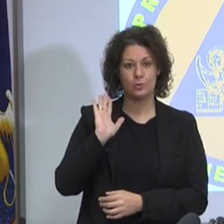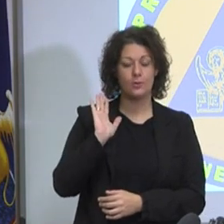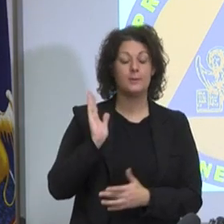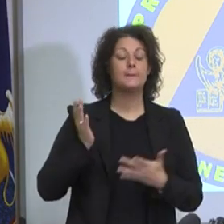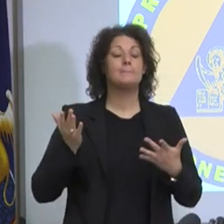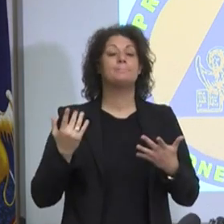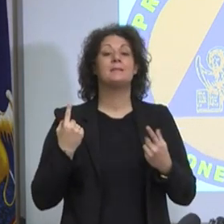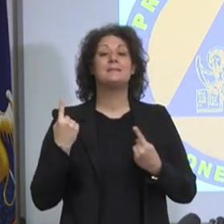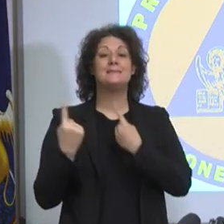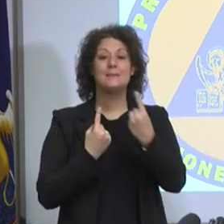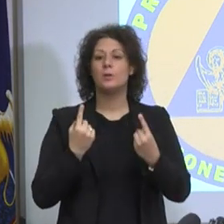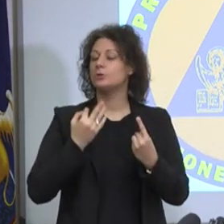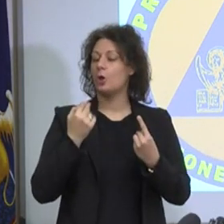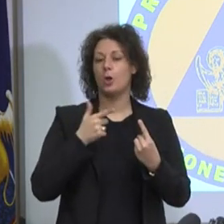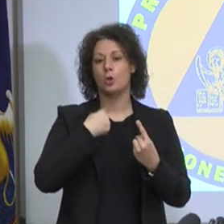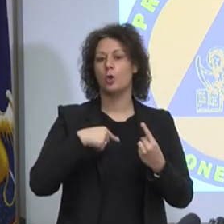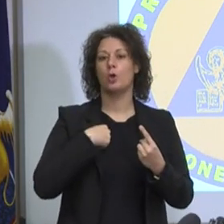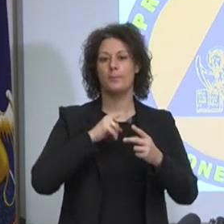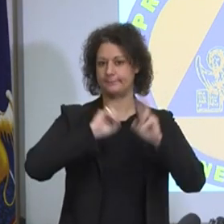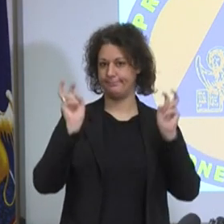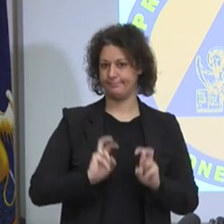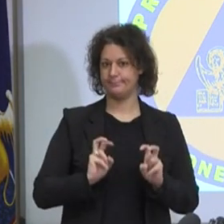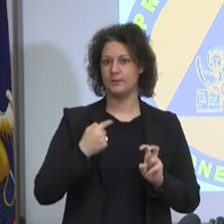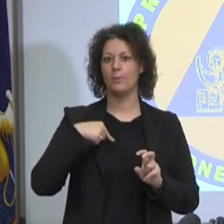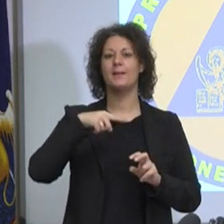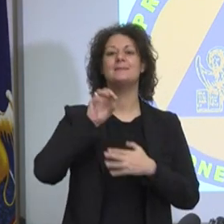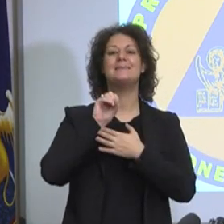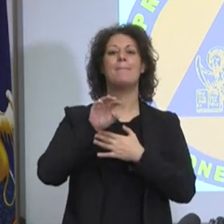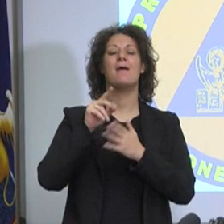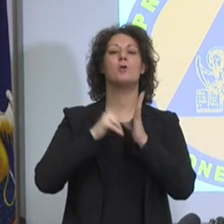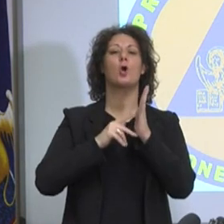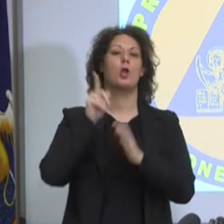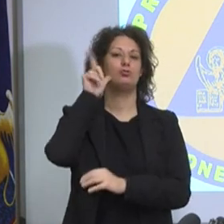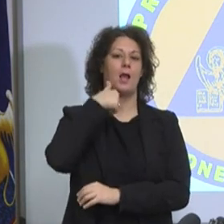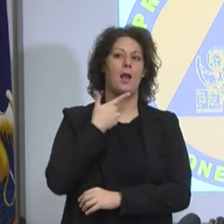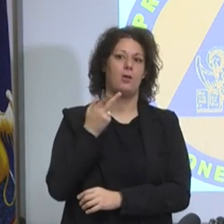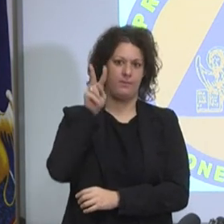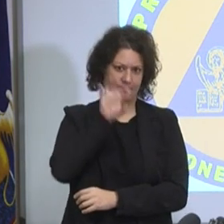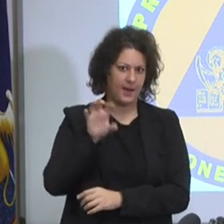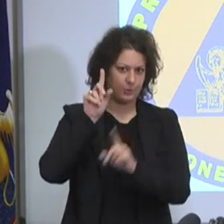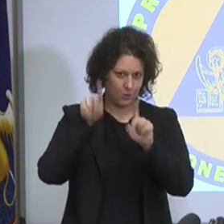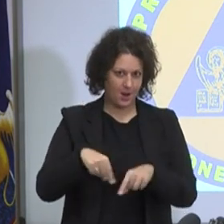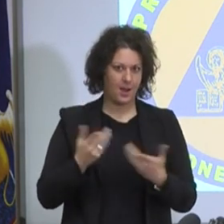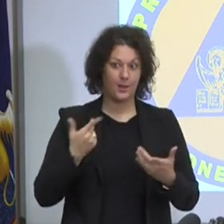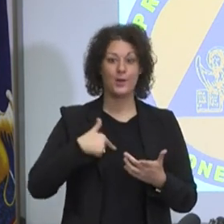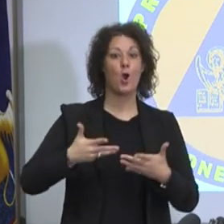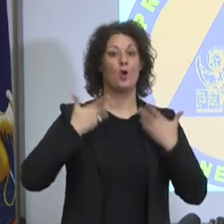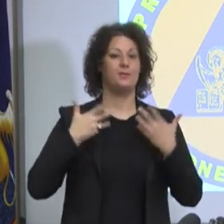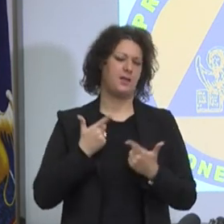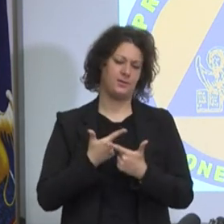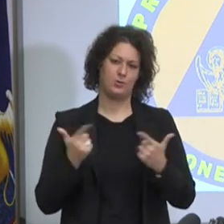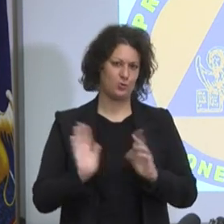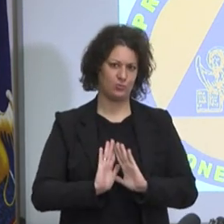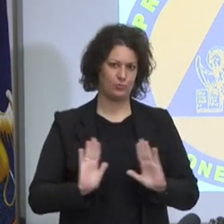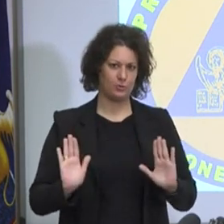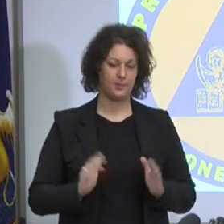di allerta, di semaforo giallo anche per il Veneto, non c'è da fare i salti di gioia.